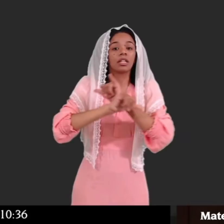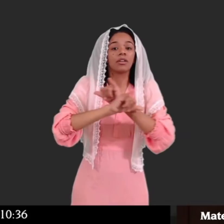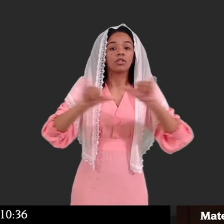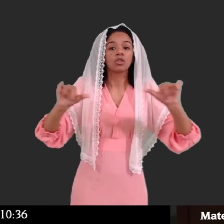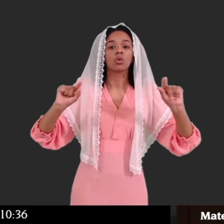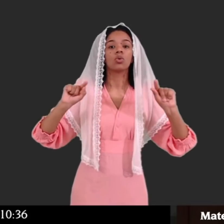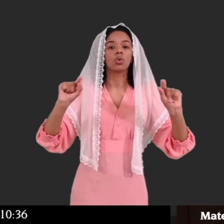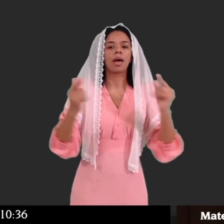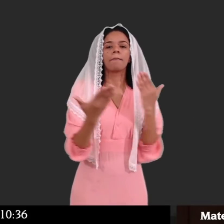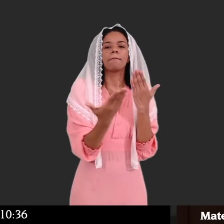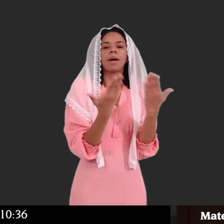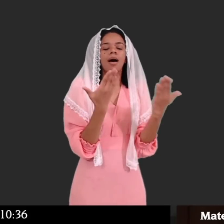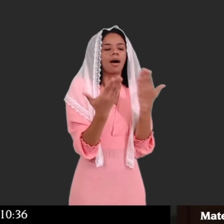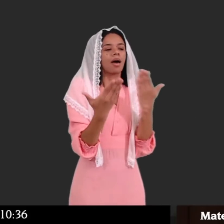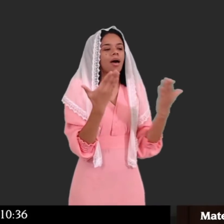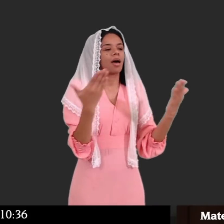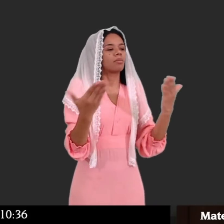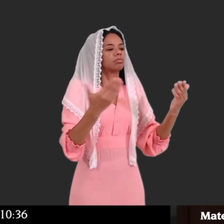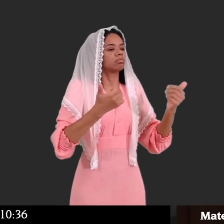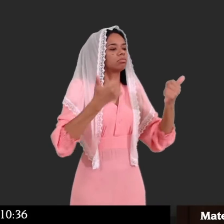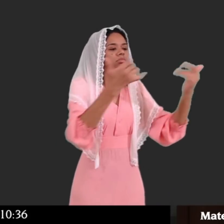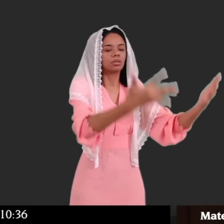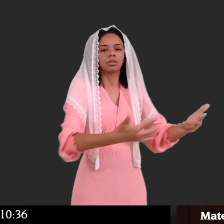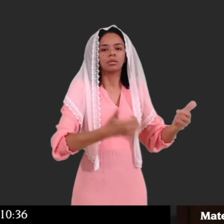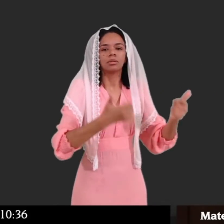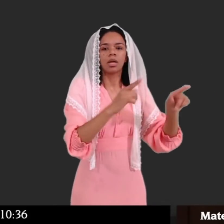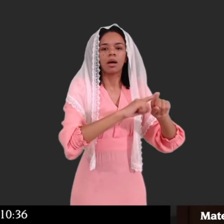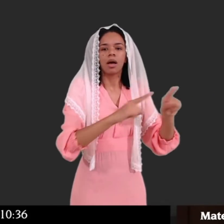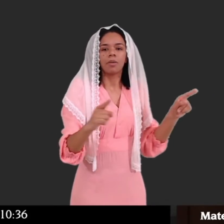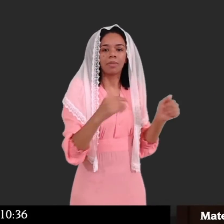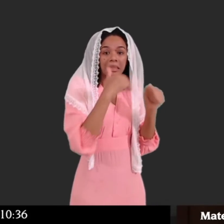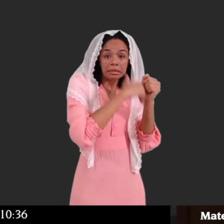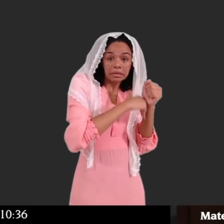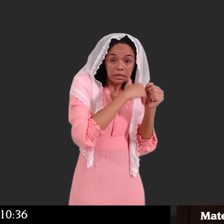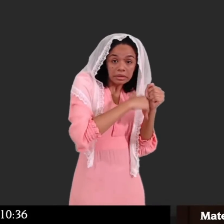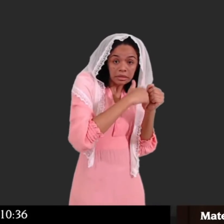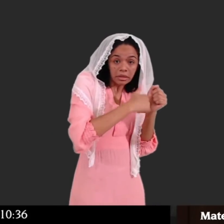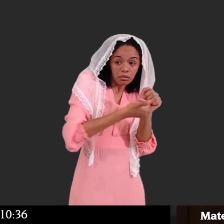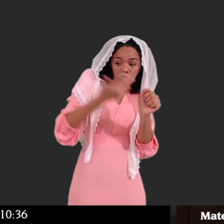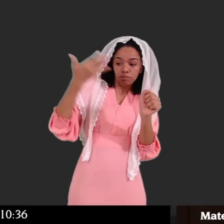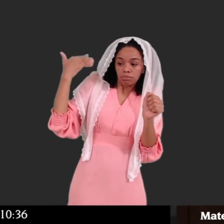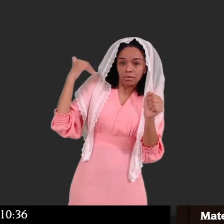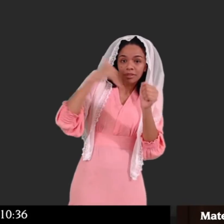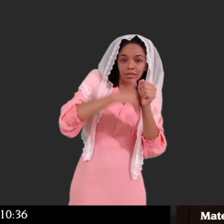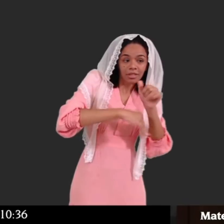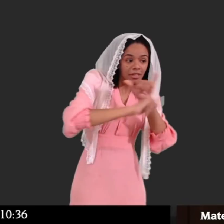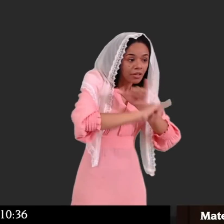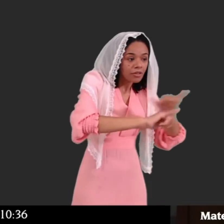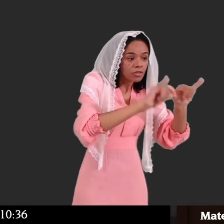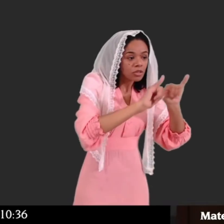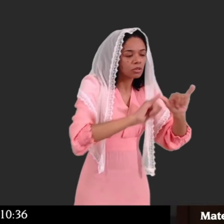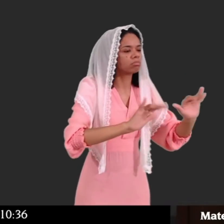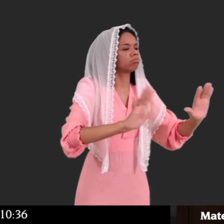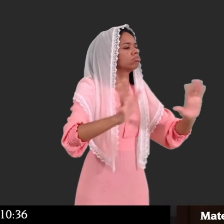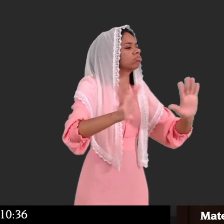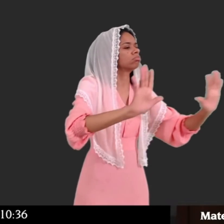abrirei em parábolas a minha boca, publicarei coisas ocultas desde a criação do mundo. Então, tendo despedido a